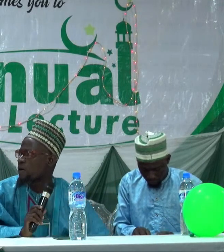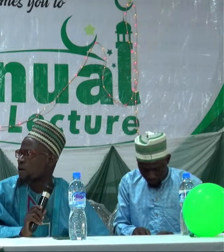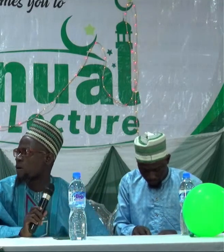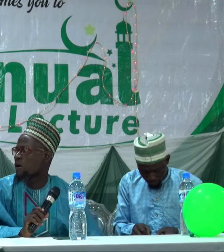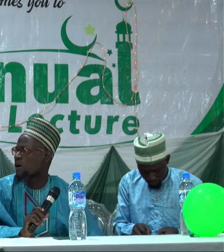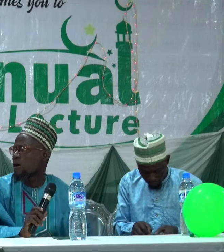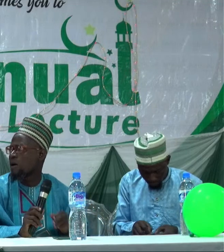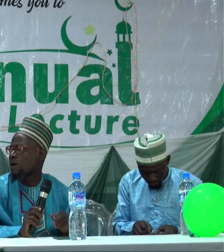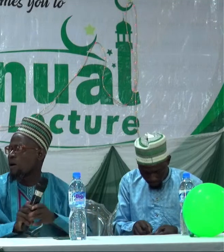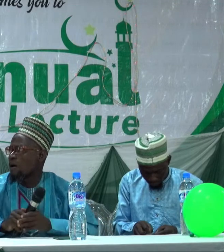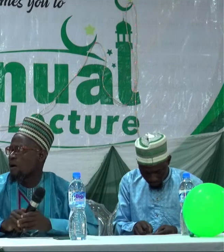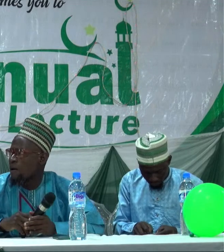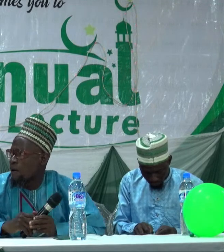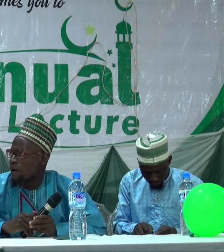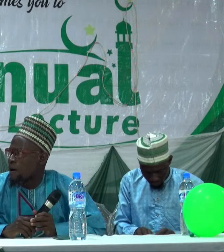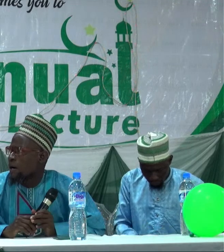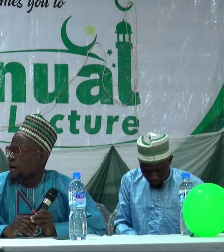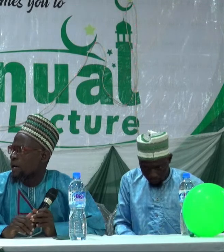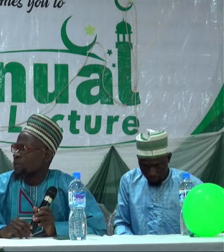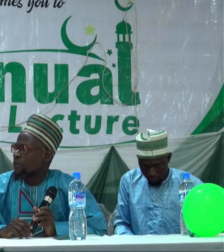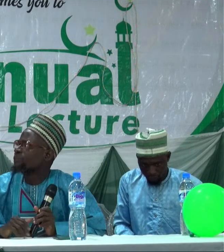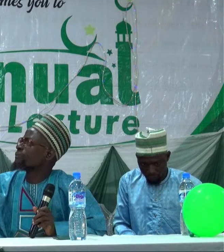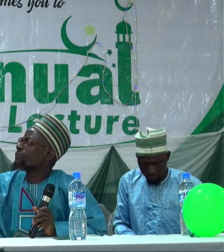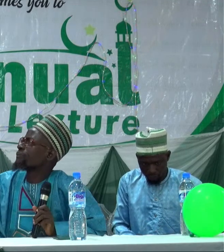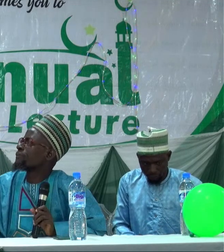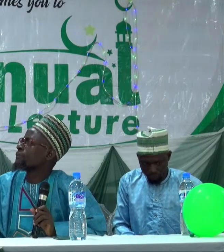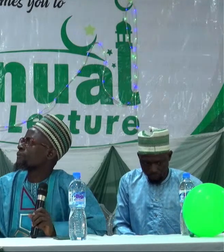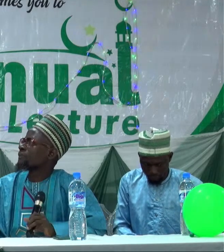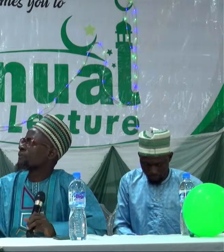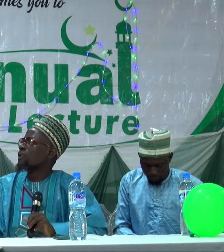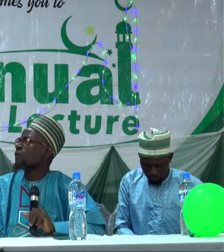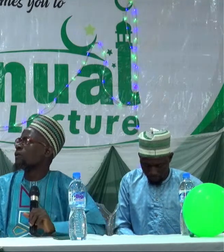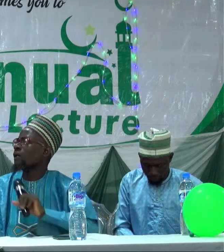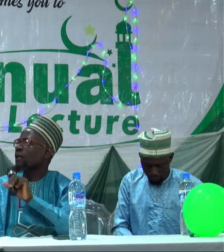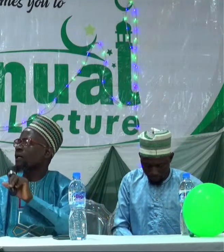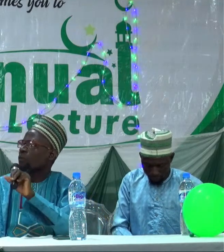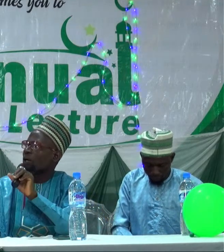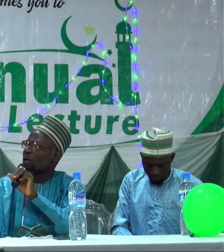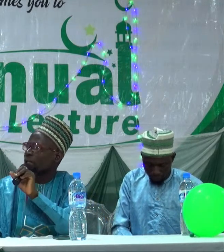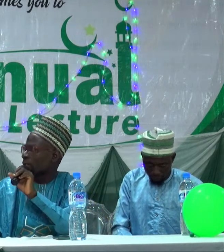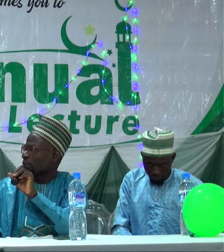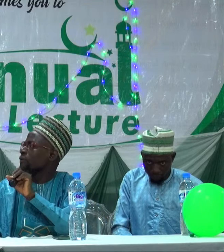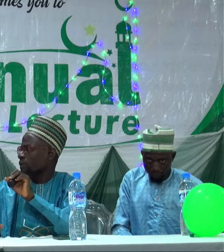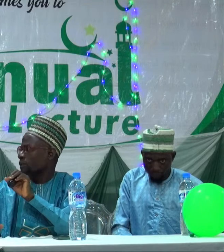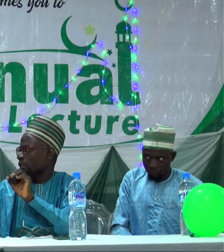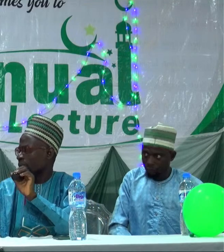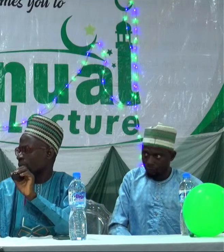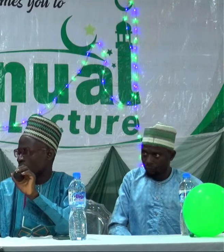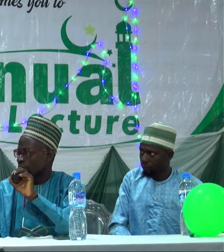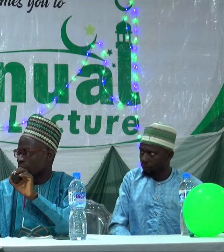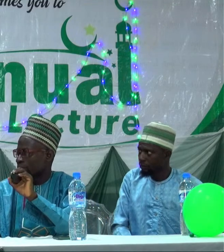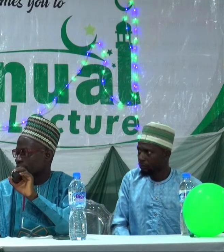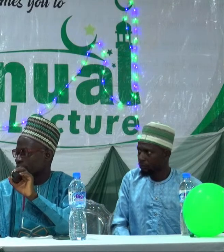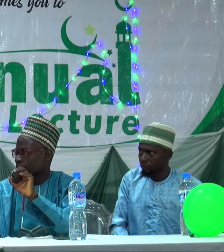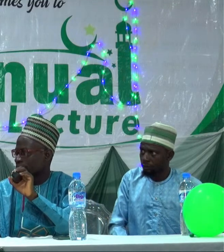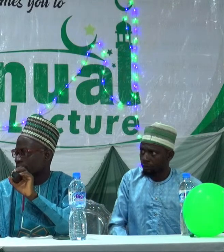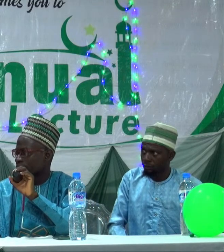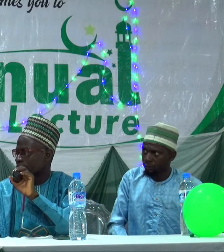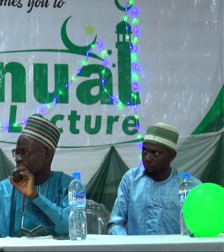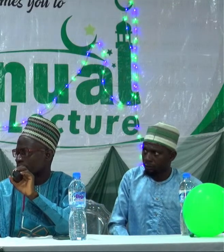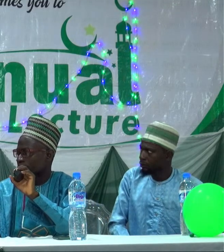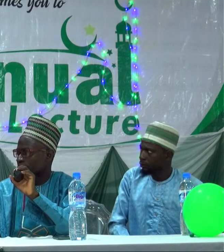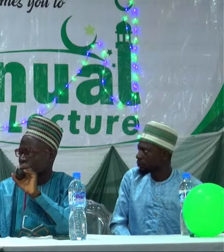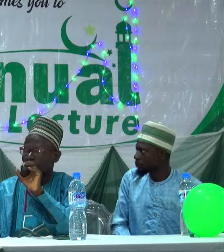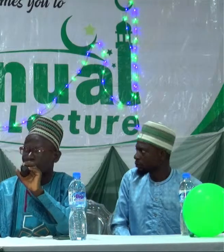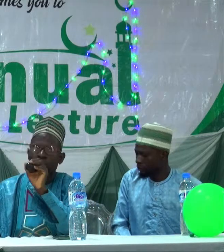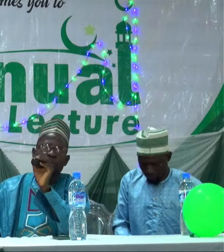gbogbo kan sí ọlọ́run ṣàgbà bẹ́ẹ̀ fún ọlọ́run. Ọlá aláhàúlà wọ́lá kú wọ́tà ilà nílá ilà ọlá